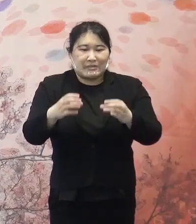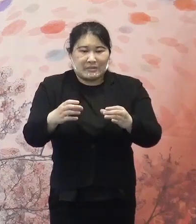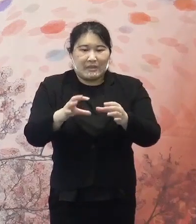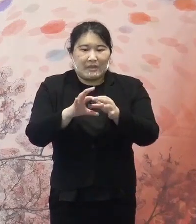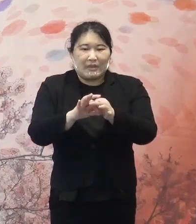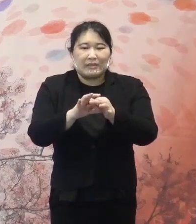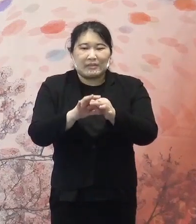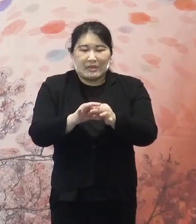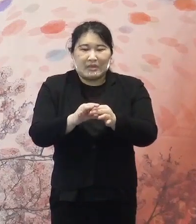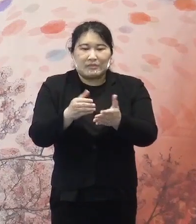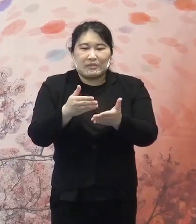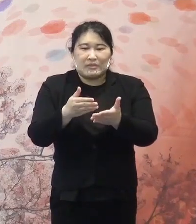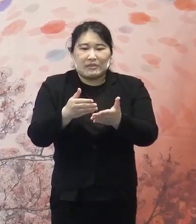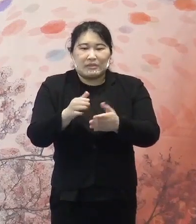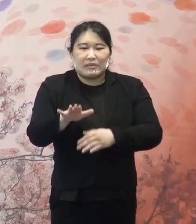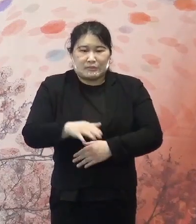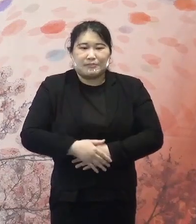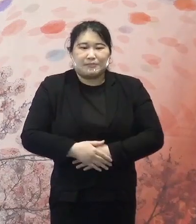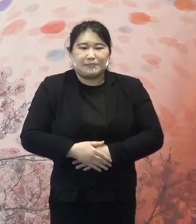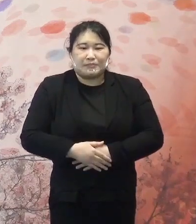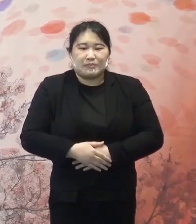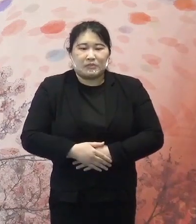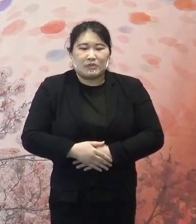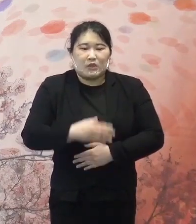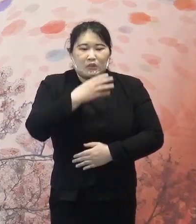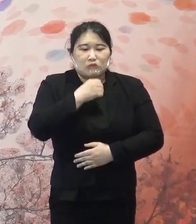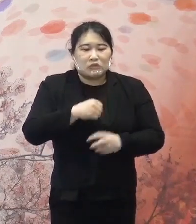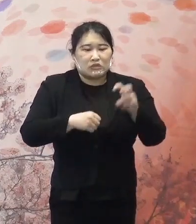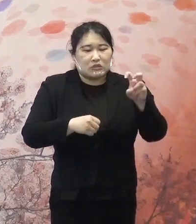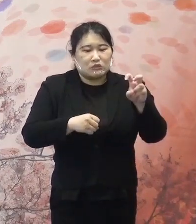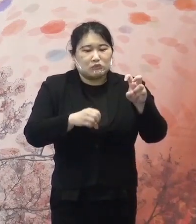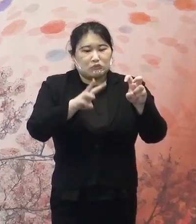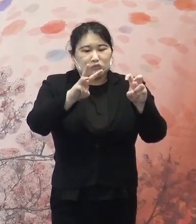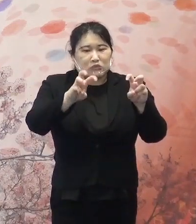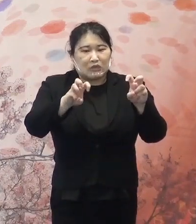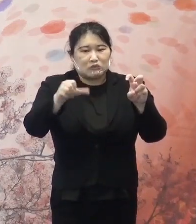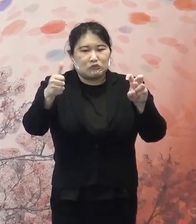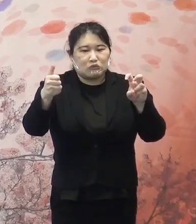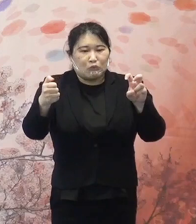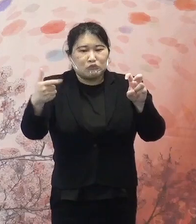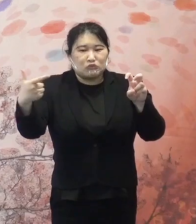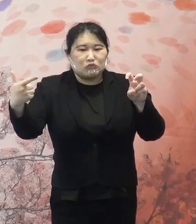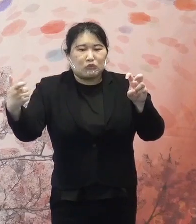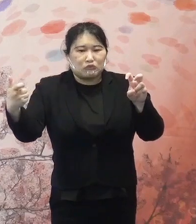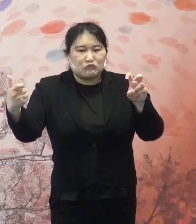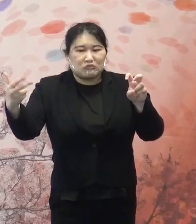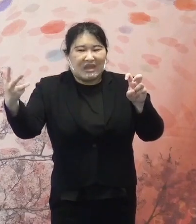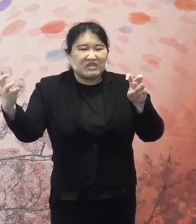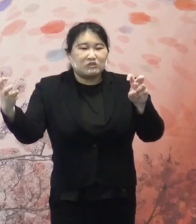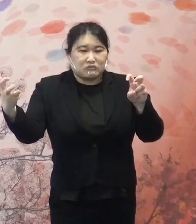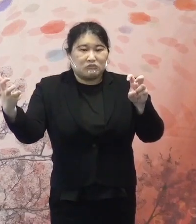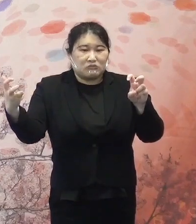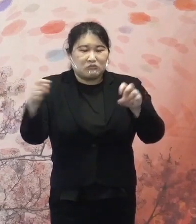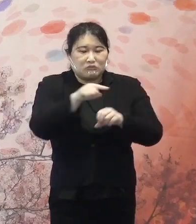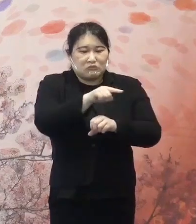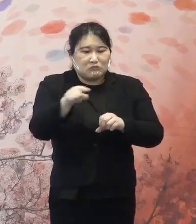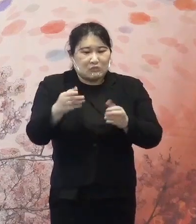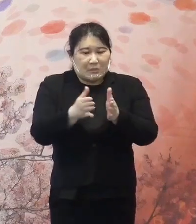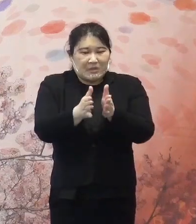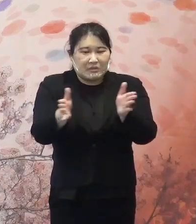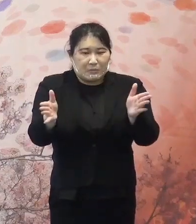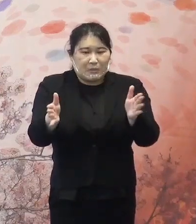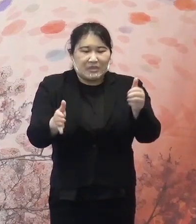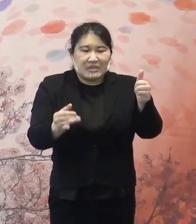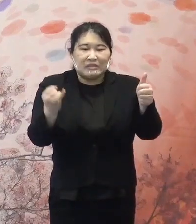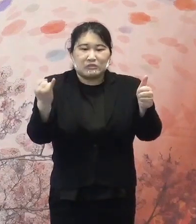になります。年代幅広くて20代、30代、50代、60代、80代幅広い男女の方